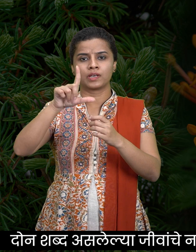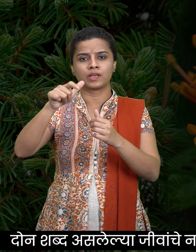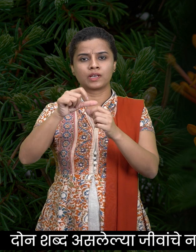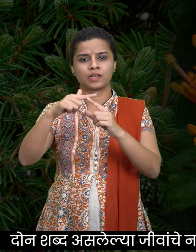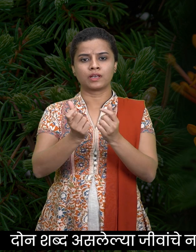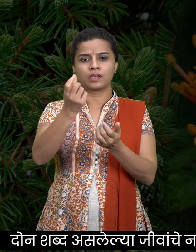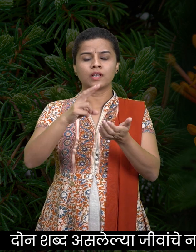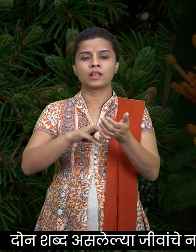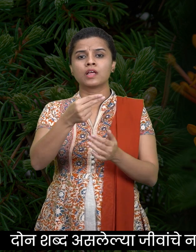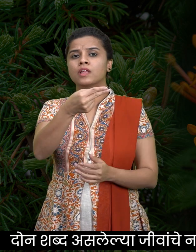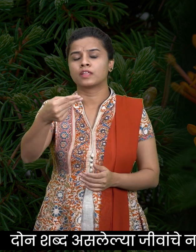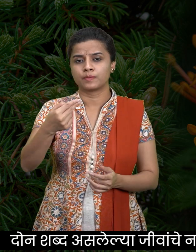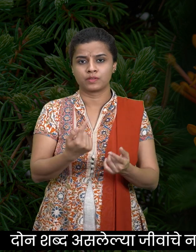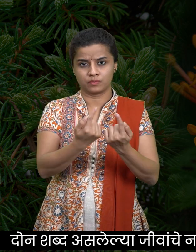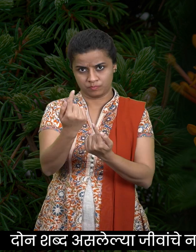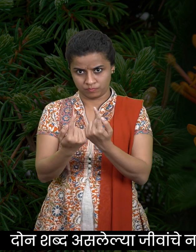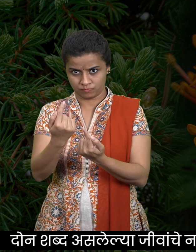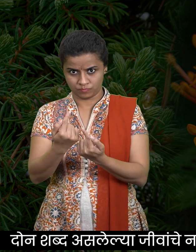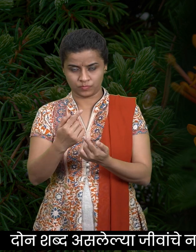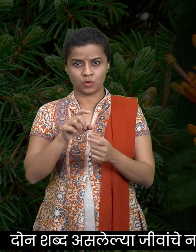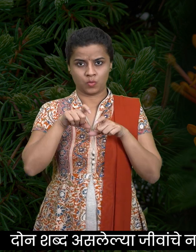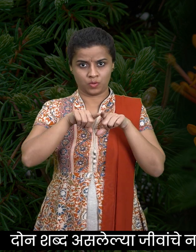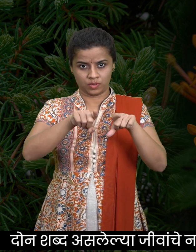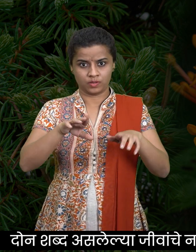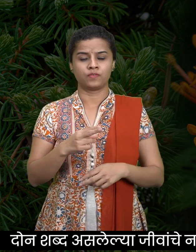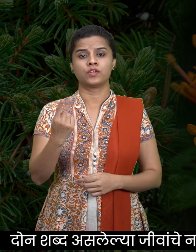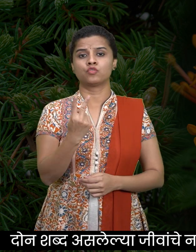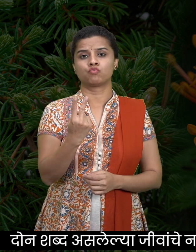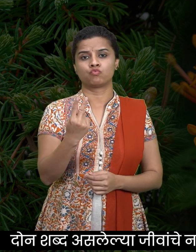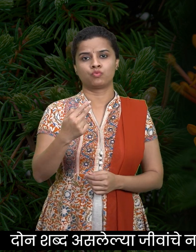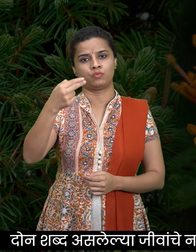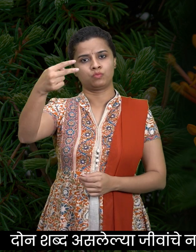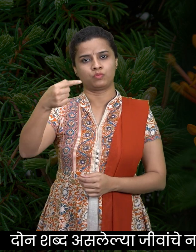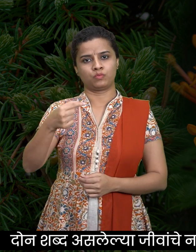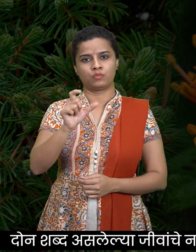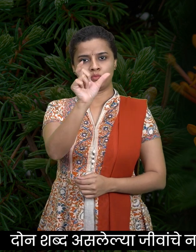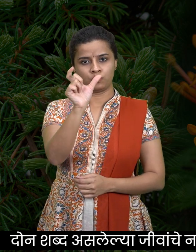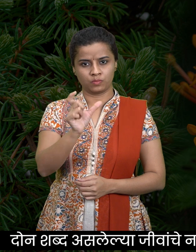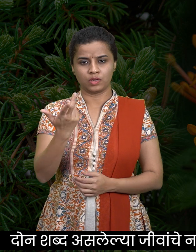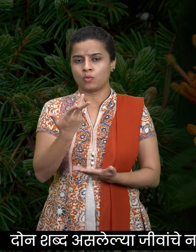2 शब्द असलेल्या जीवांचे नामकरण द्विपदीय नामांकन म्हणून ओळखले जातात.